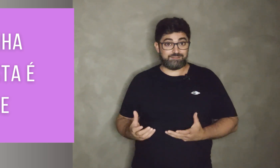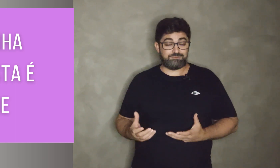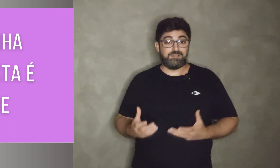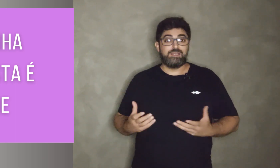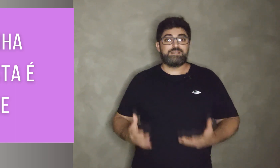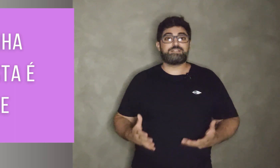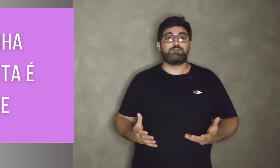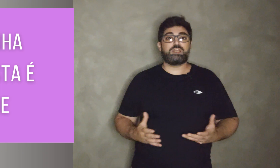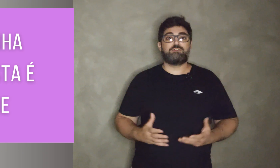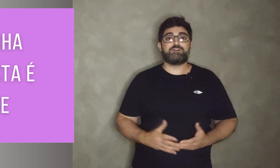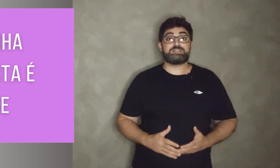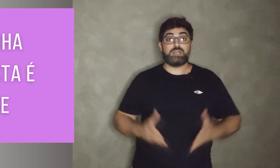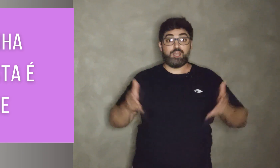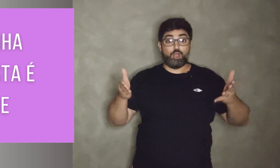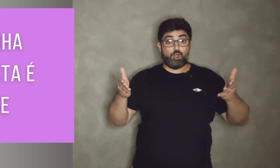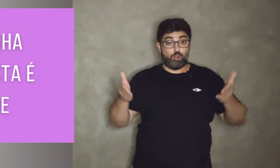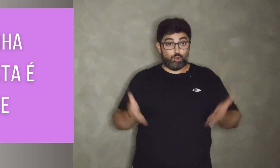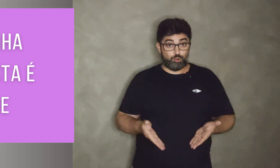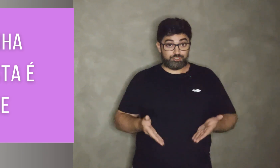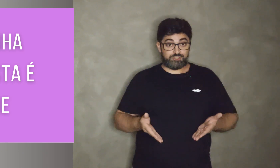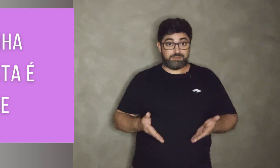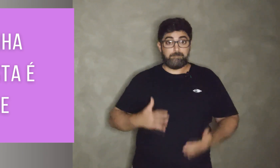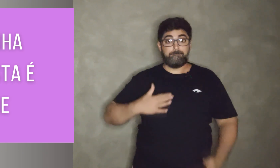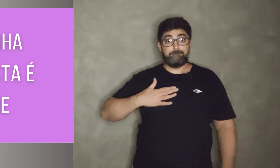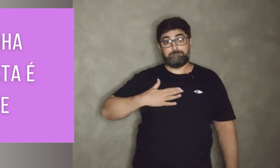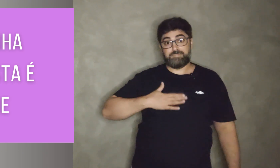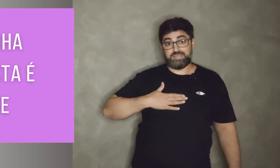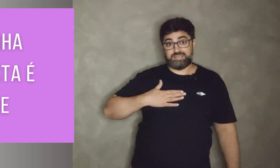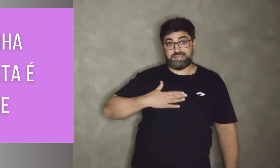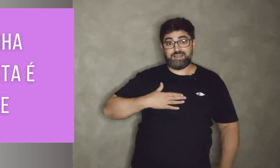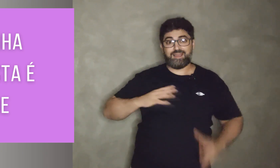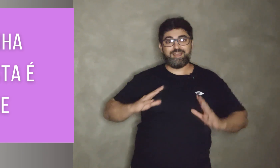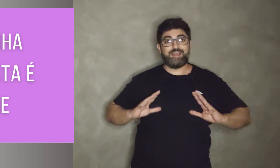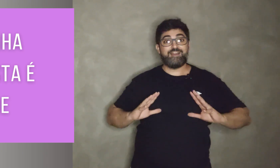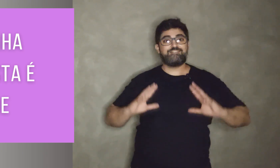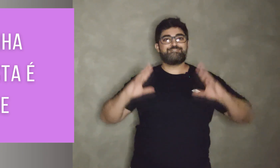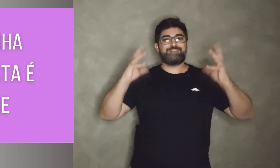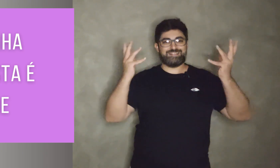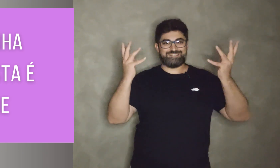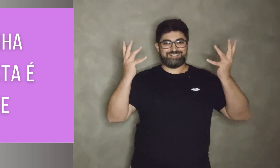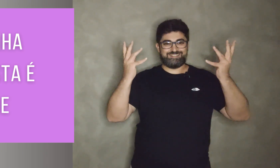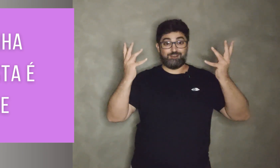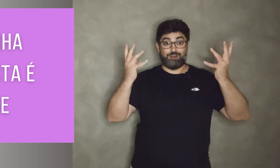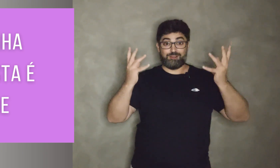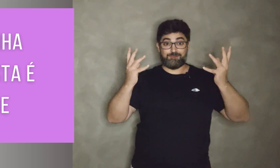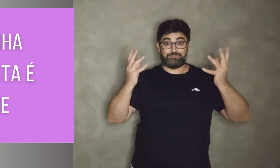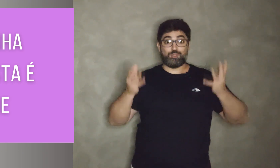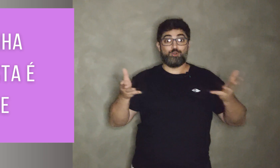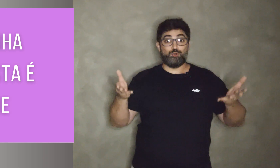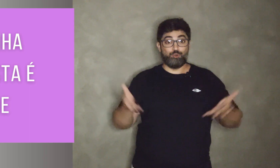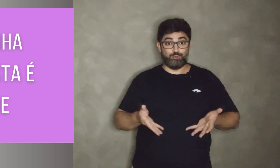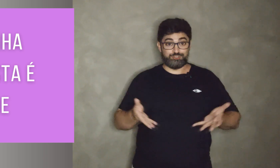Correto? Então, o que eu vou fazer? Hoje, minha festa. Ó,